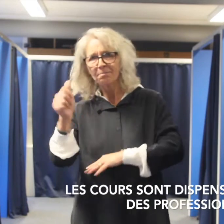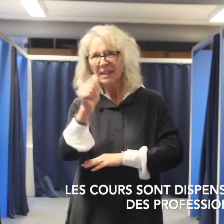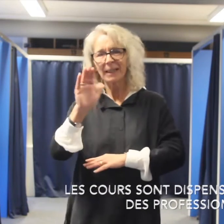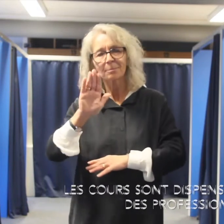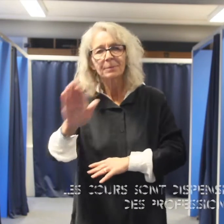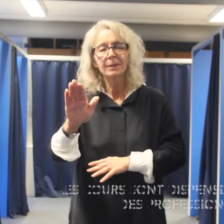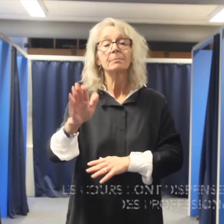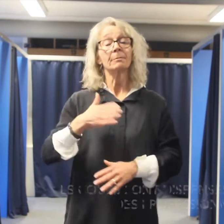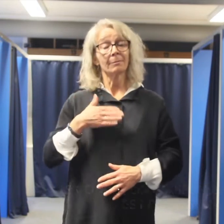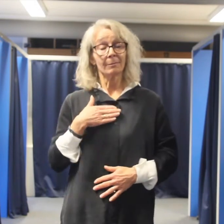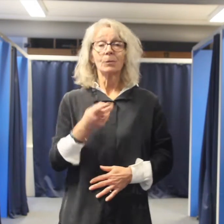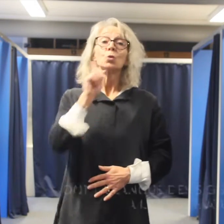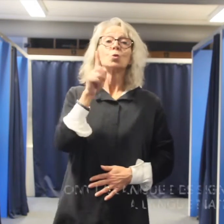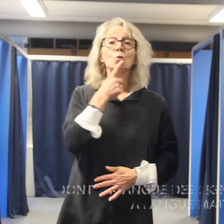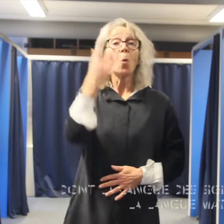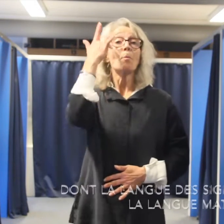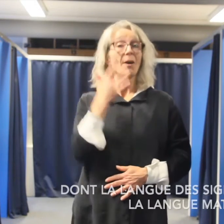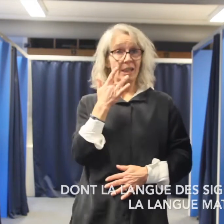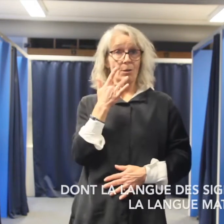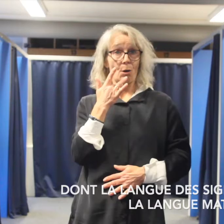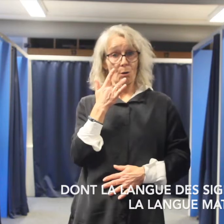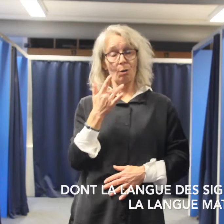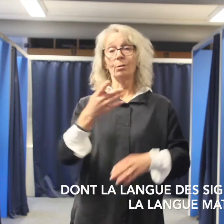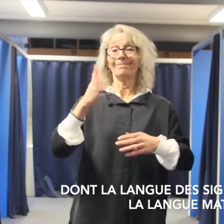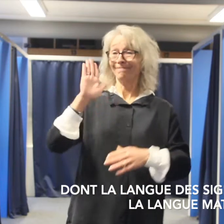sourds dont la langue des signes est la langue maternelle.